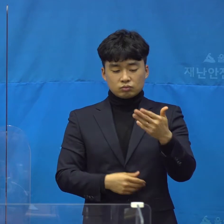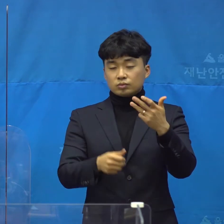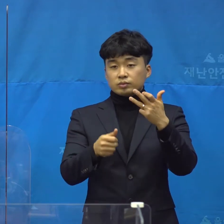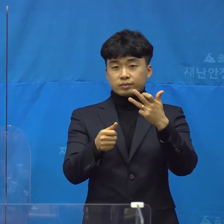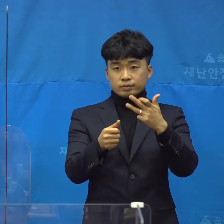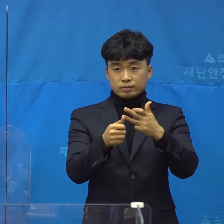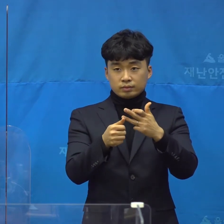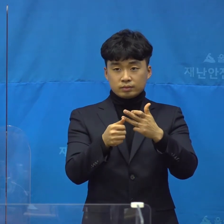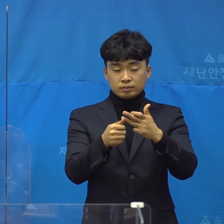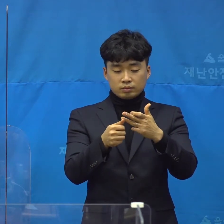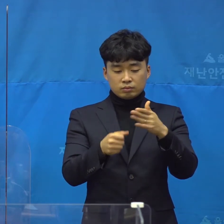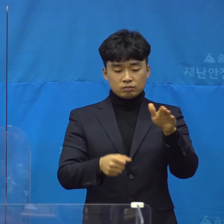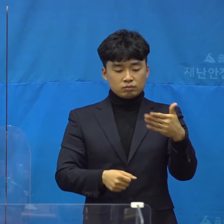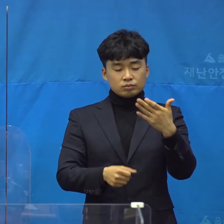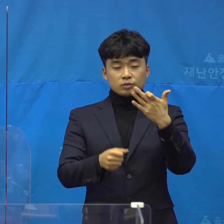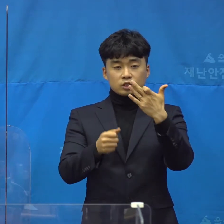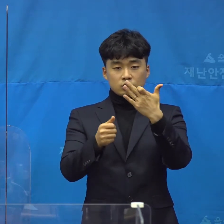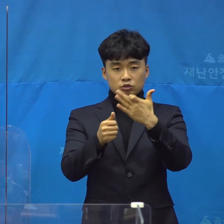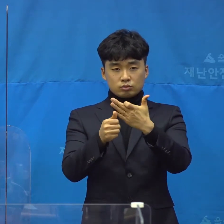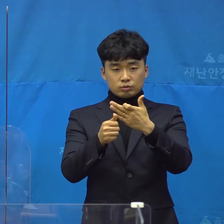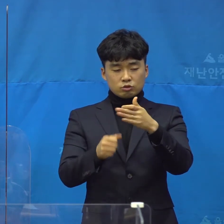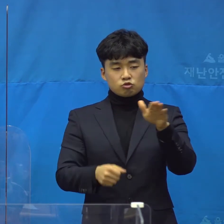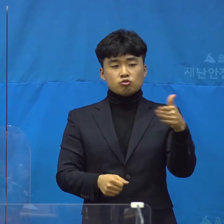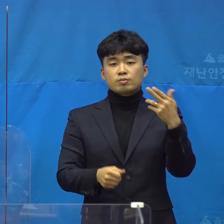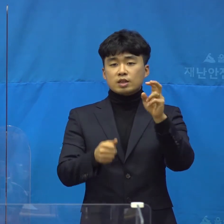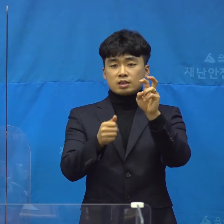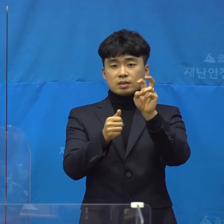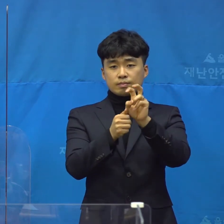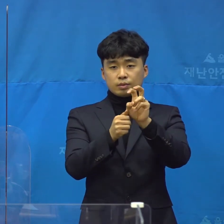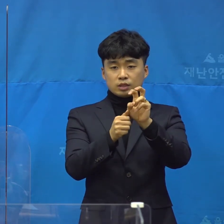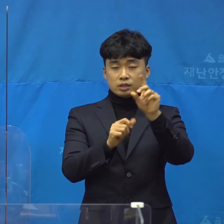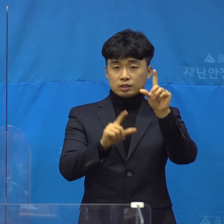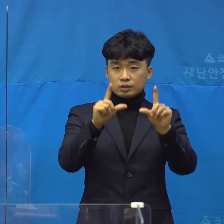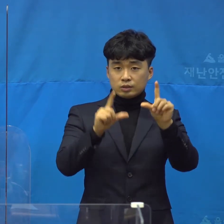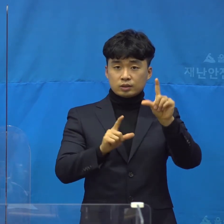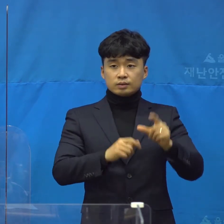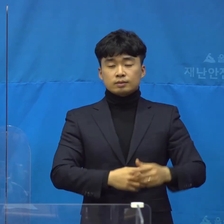918번, 919번, 920번 확진자 현황입니다.